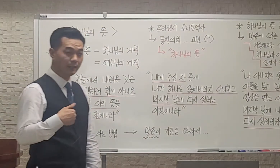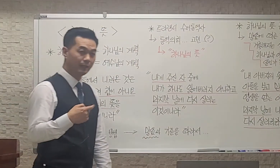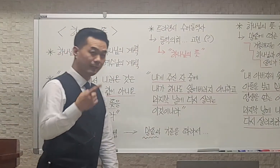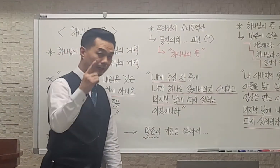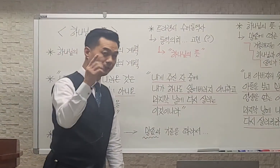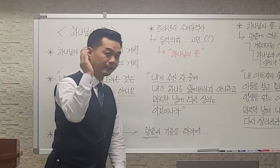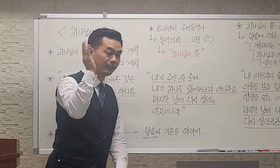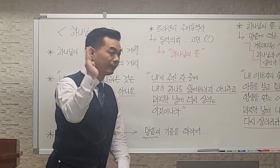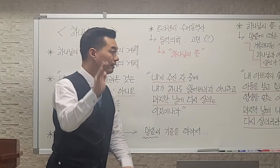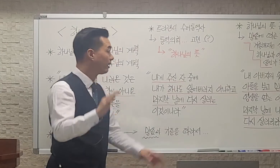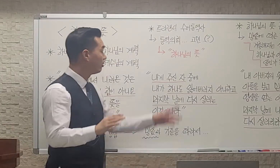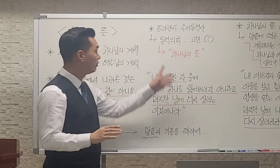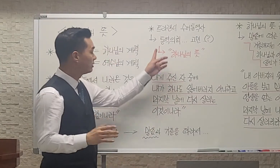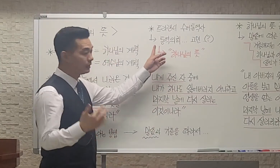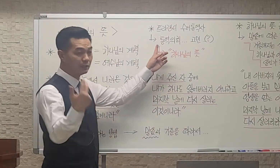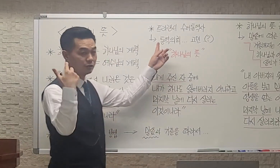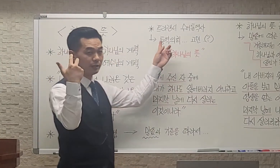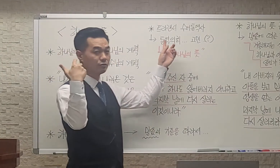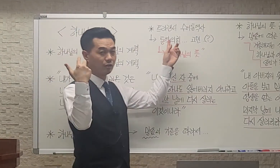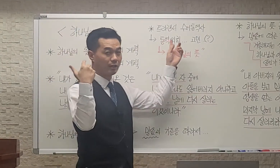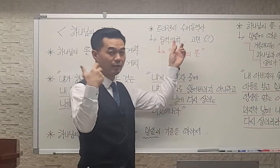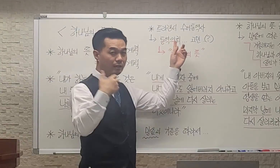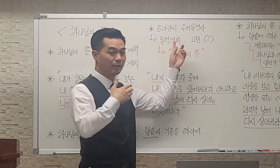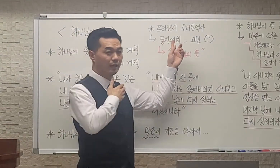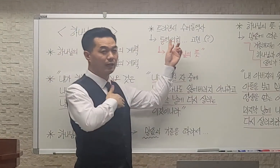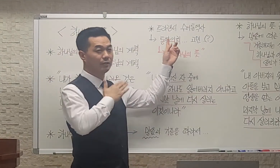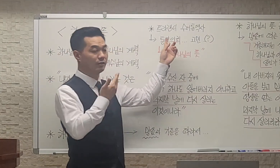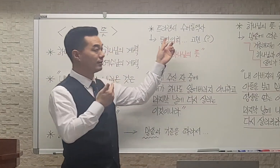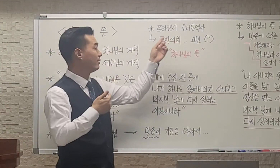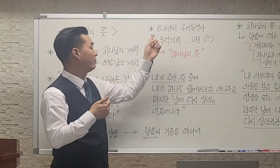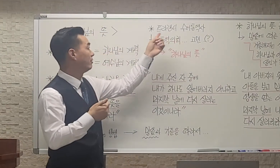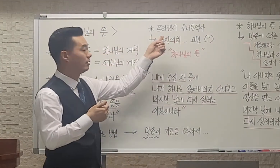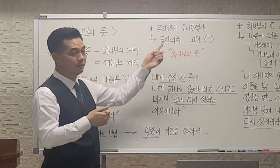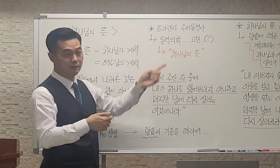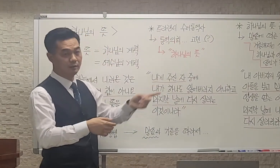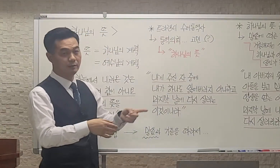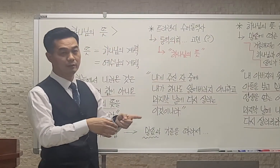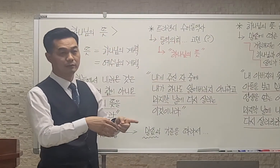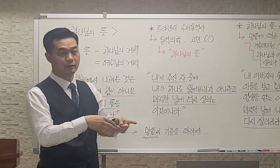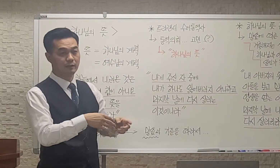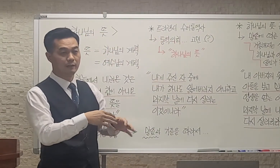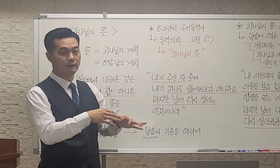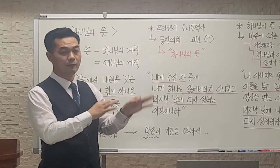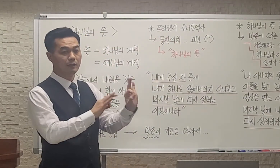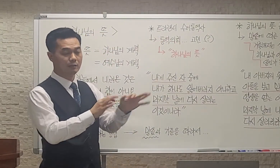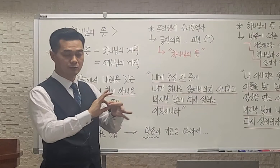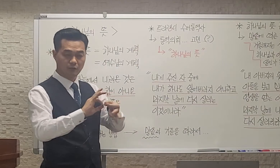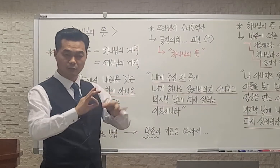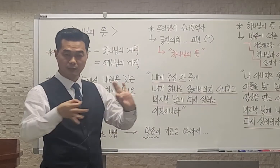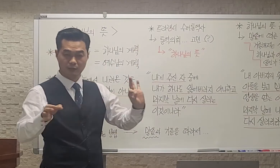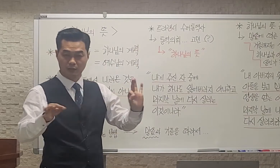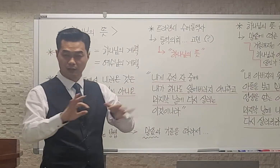제가 한 가지 얘기를 해드릴게요. 지난주에 알게 됐어요. 우리 프리 이렇게 하나요?